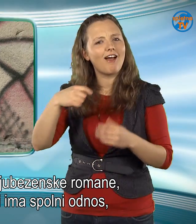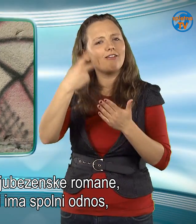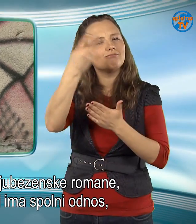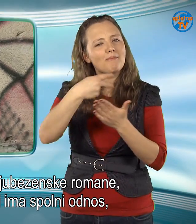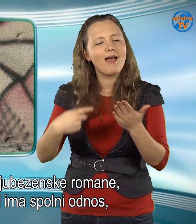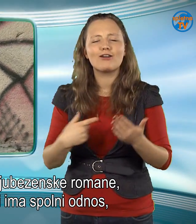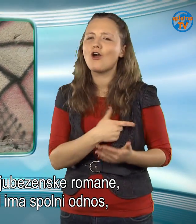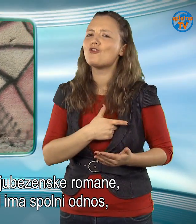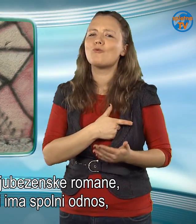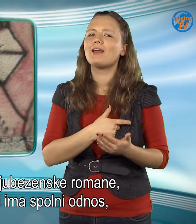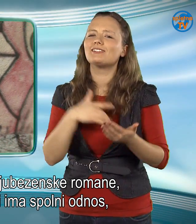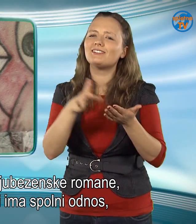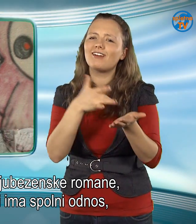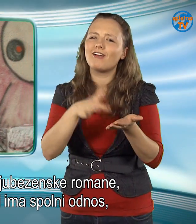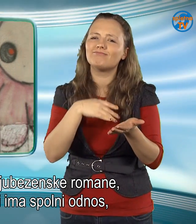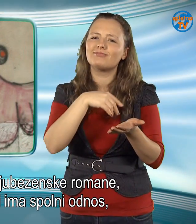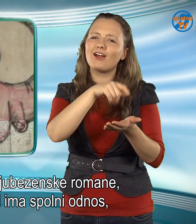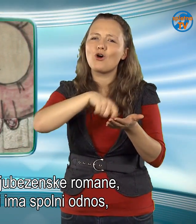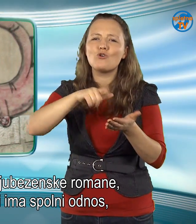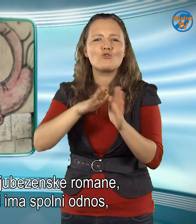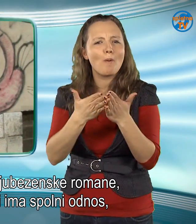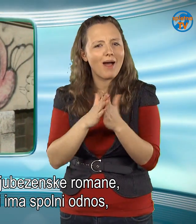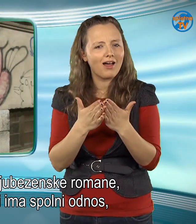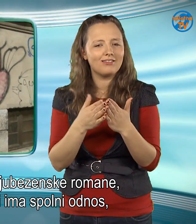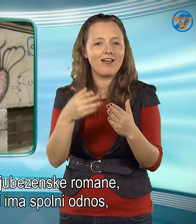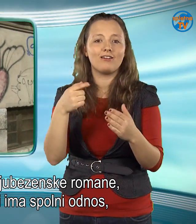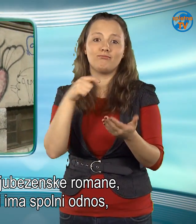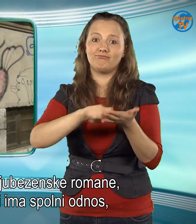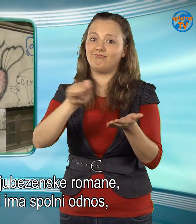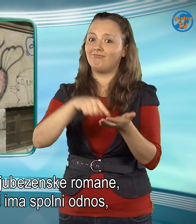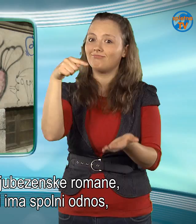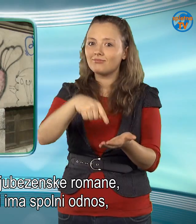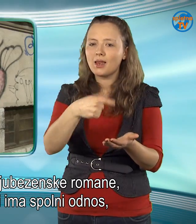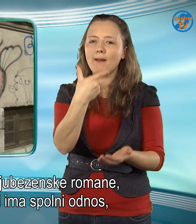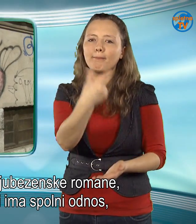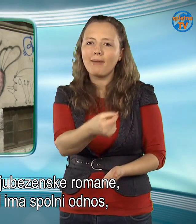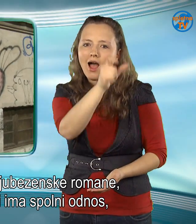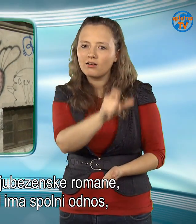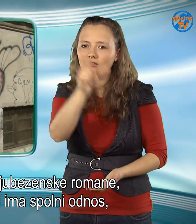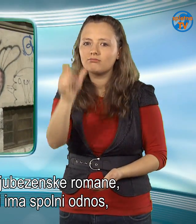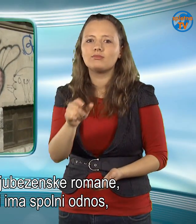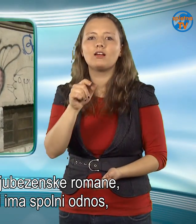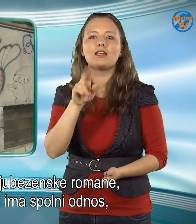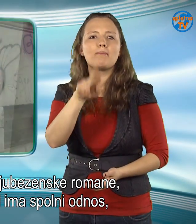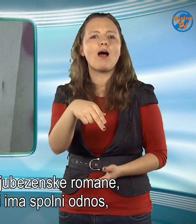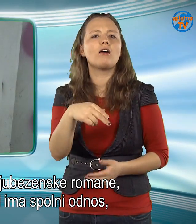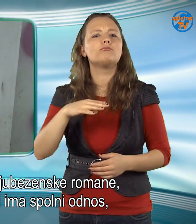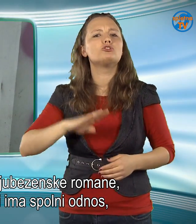Dekleta berejo ljubezenske romane, v katerih par, ki ima spolni odnos, poleti v zvezde. Vse je čudovito.